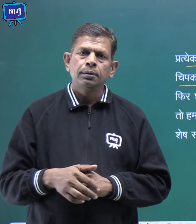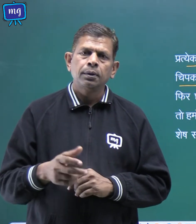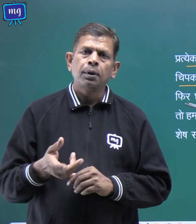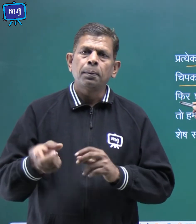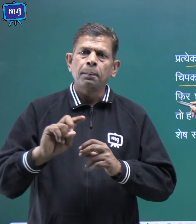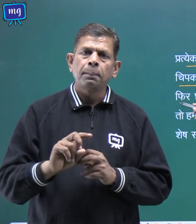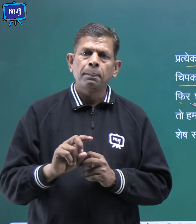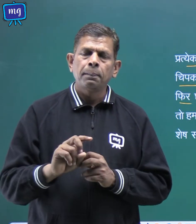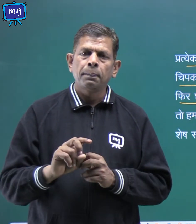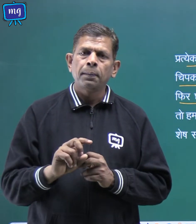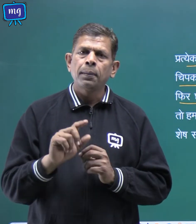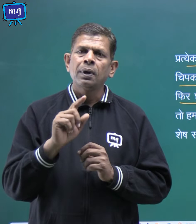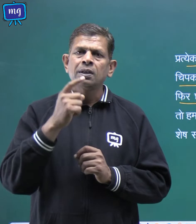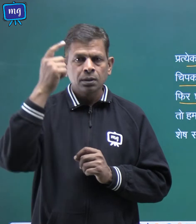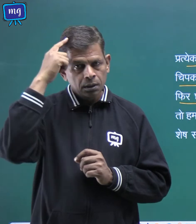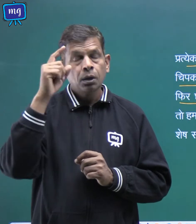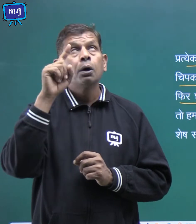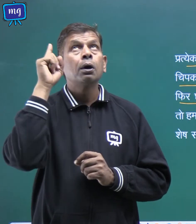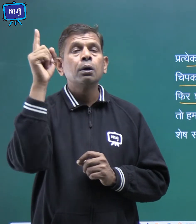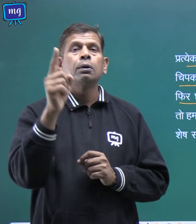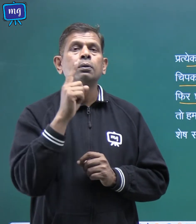फिर छाते को